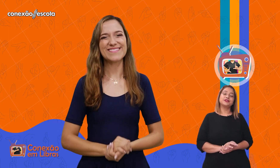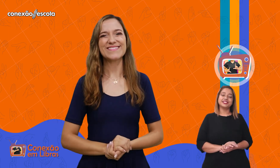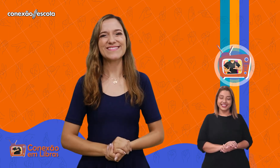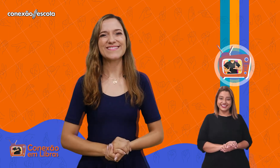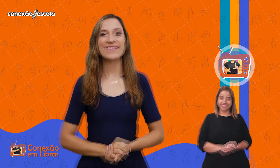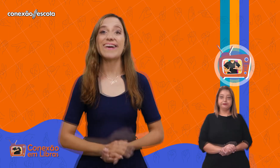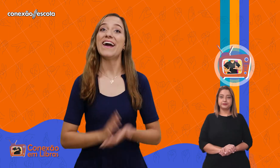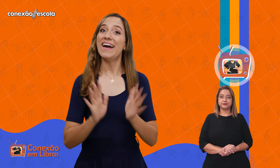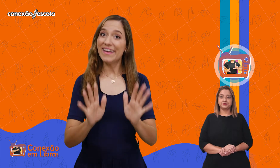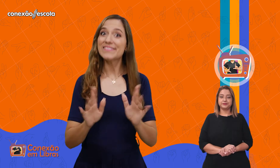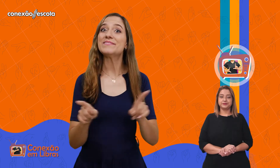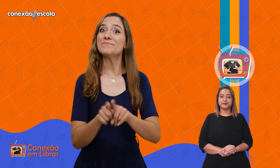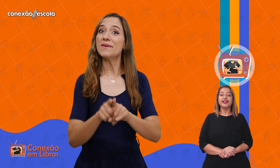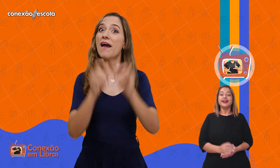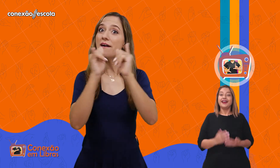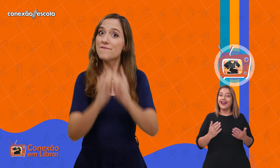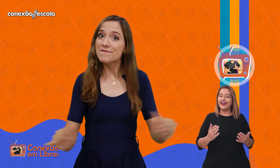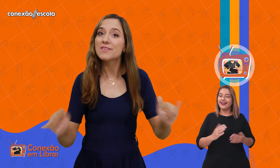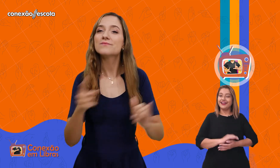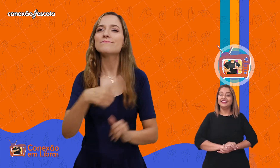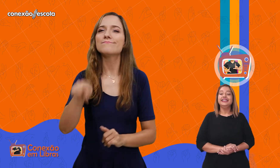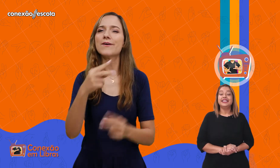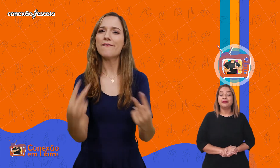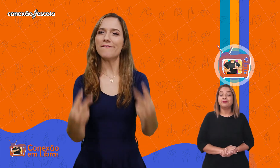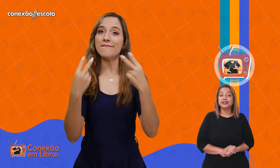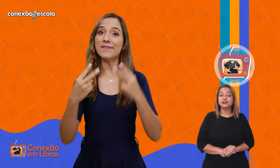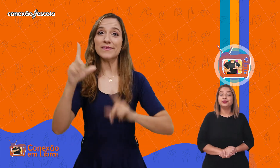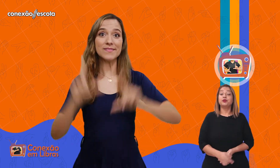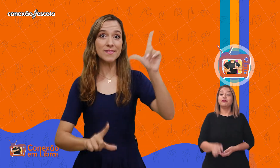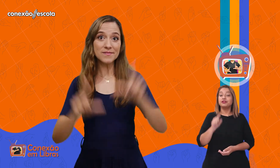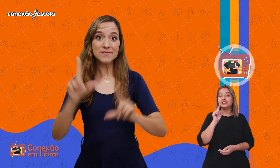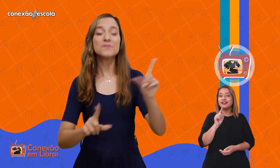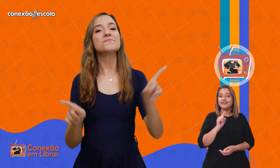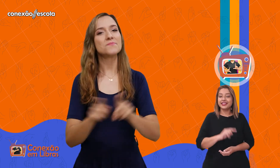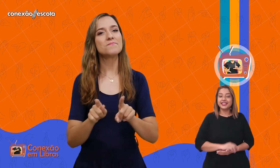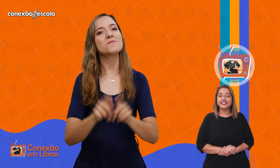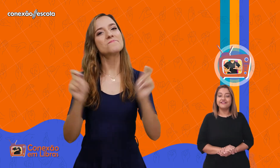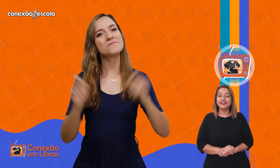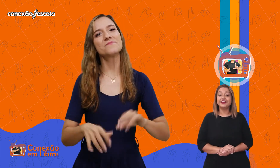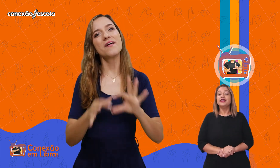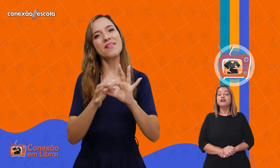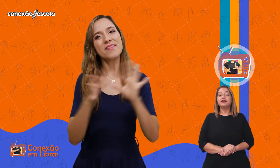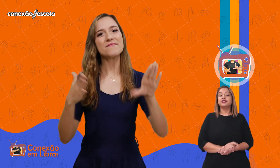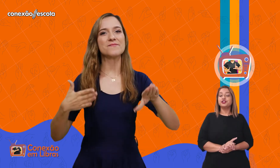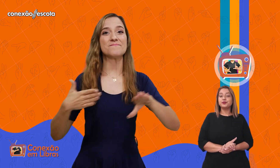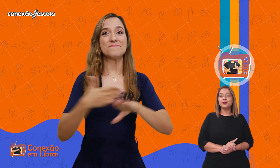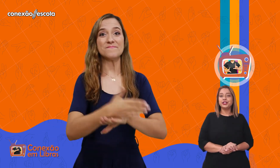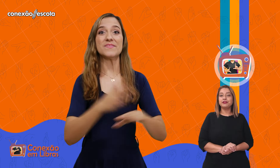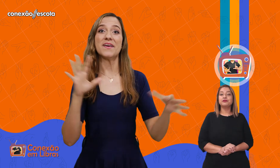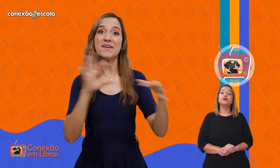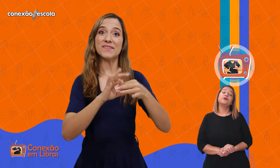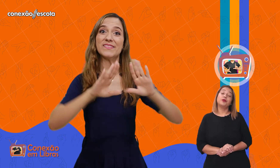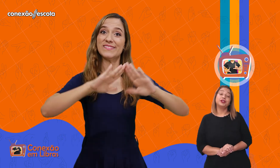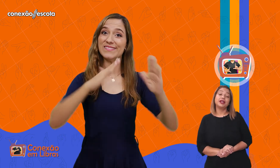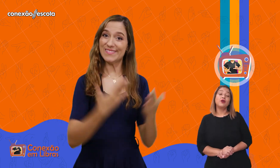vocês. Ah, lembrando que o que você vê aqui na TV fica disponível no portal